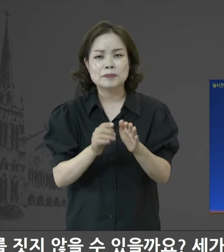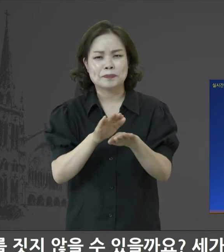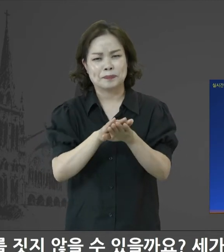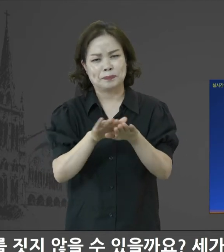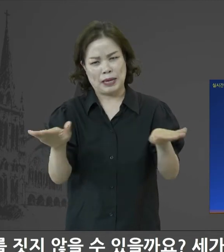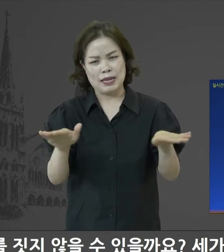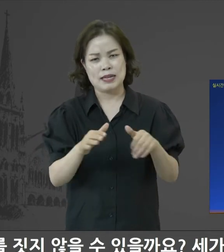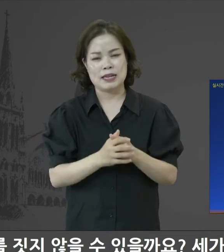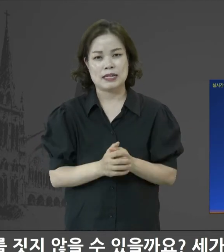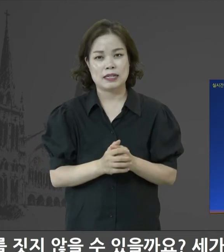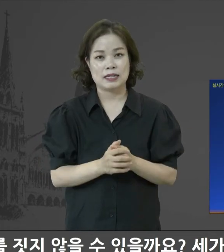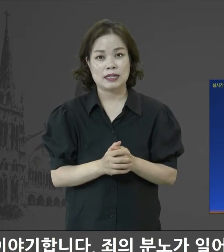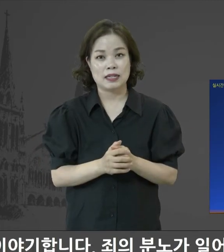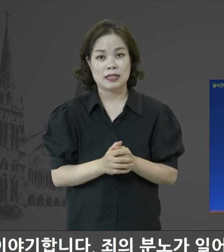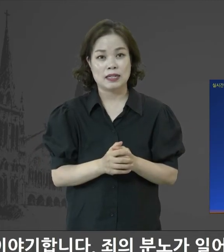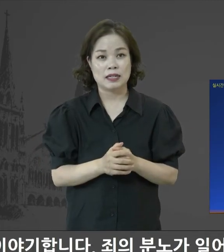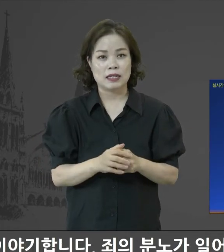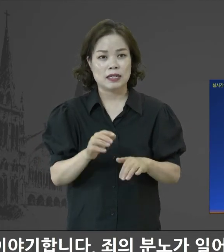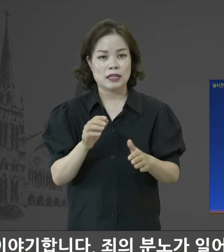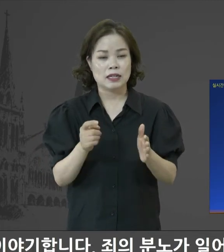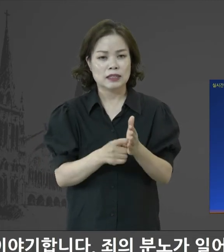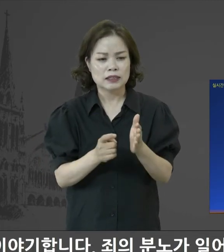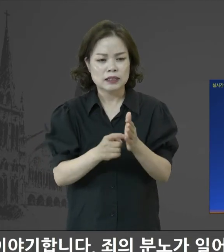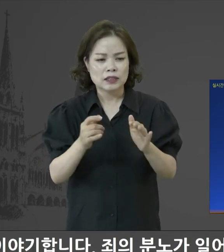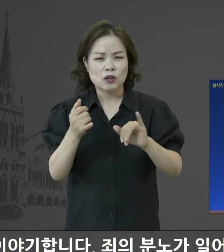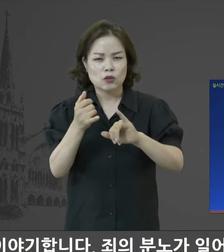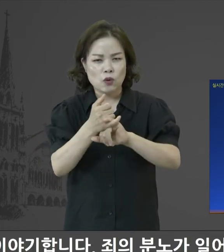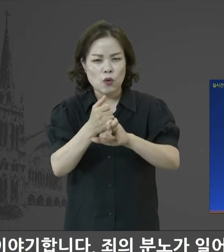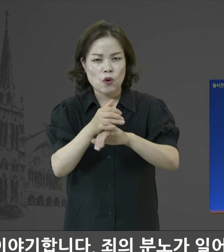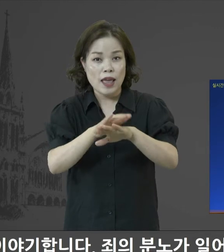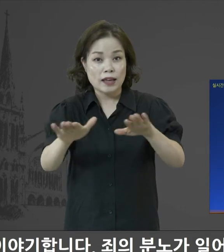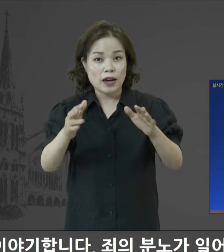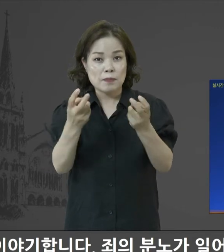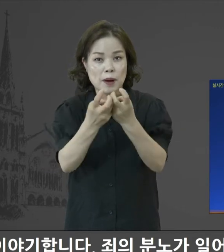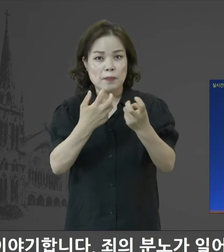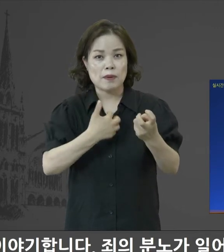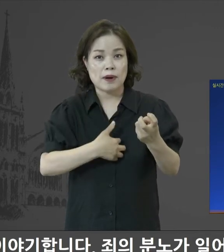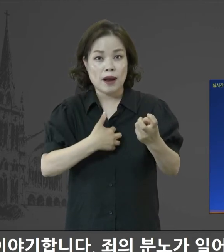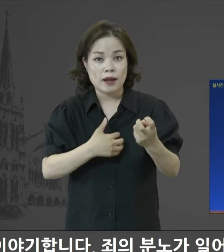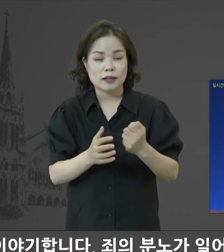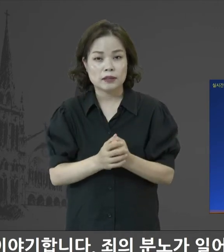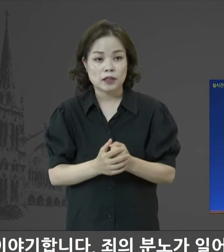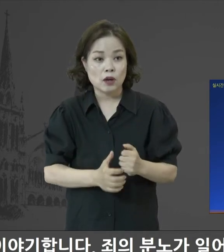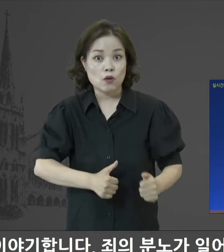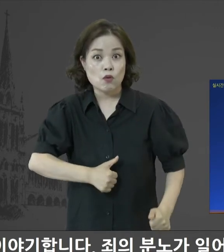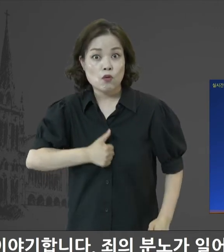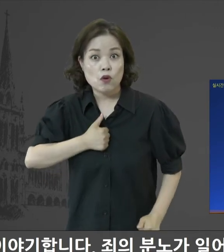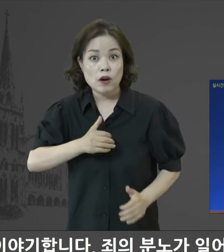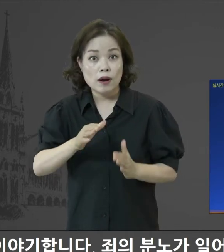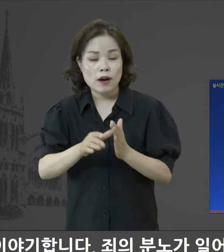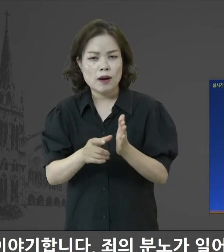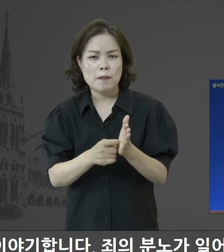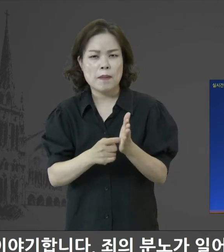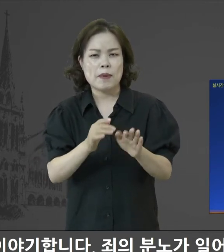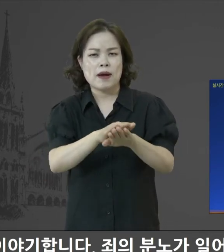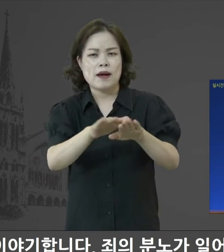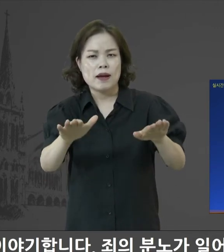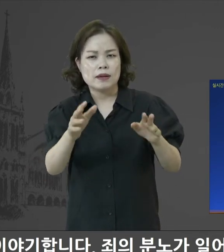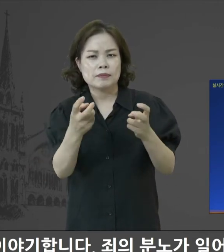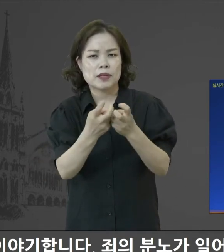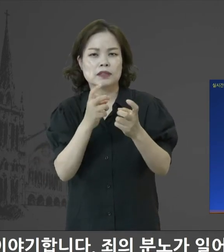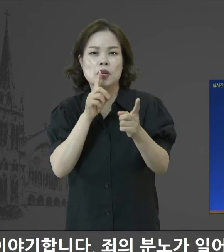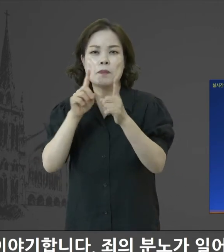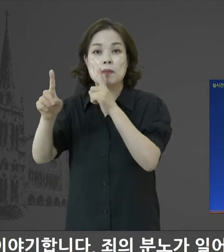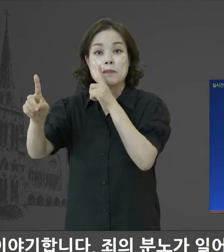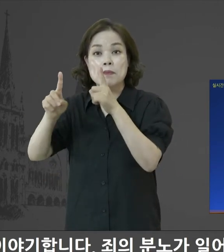응급처치를 해야 됩니다. 응급처치법을 꼭 기억하셔야 됩니다. 분노가 일어날 때 응급처치는